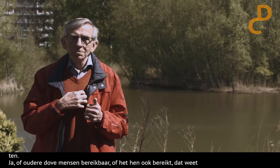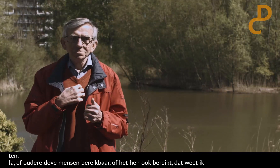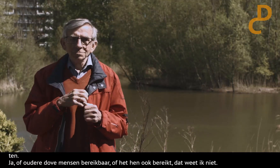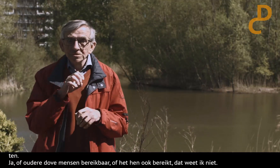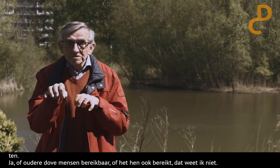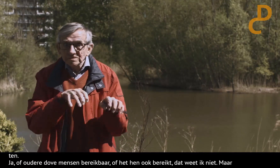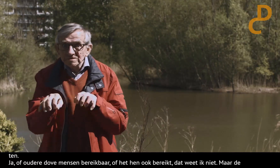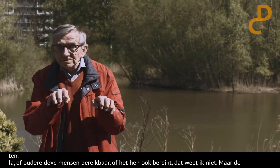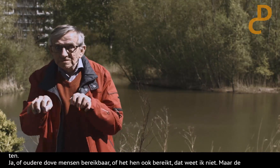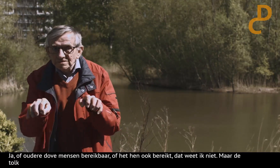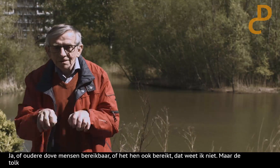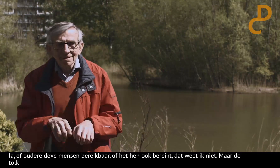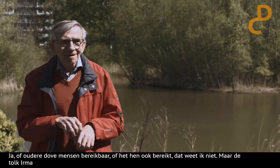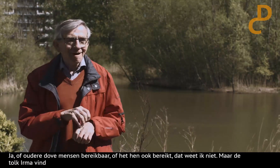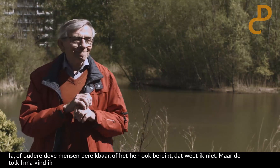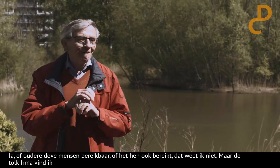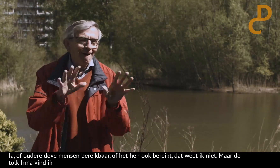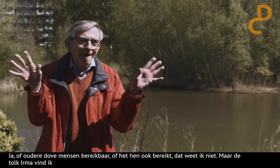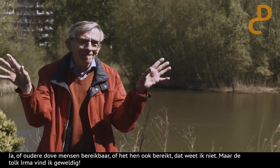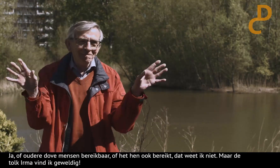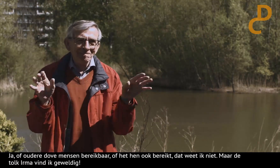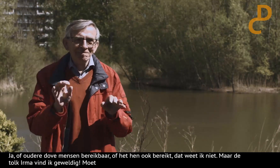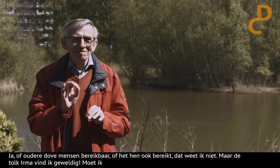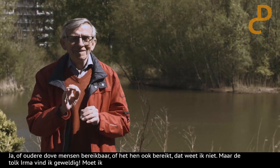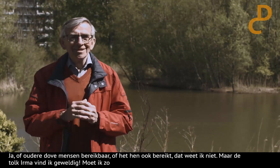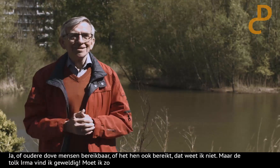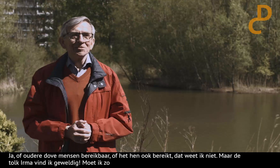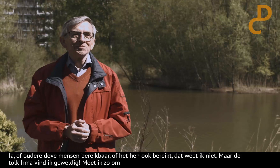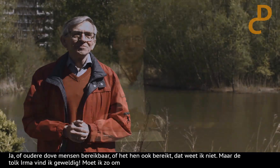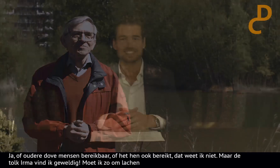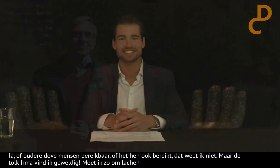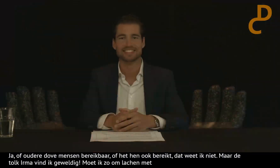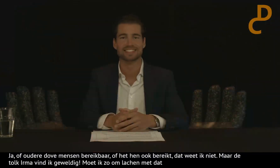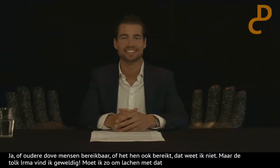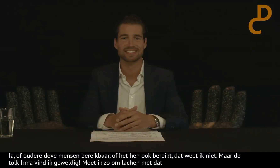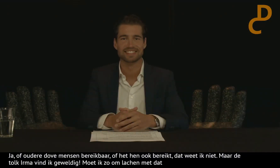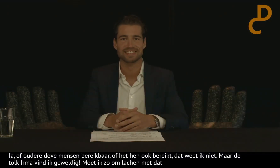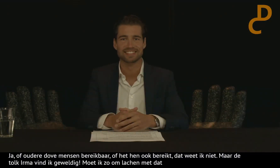ik echt geweldig. Moet ik altijd zo om lachen met dat gebaar hamsteren. Is helemaal viraal gegaan. Heel mooi.